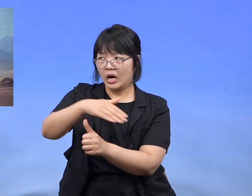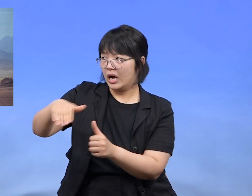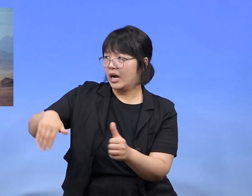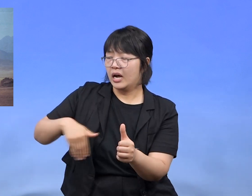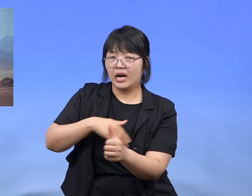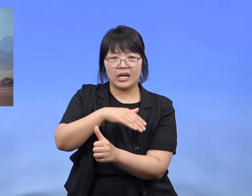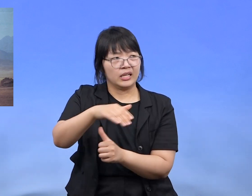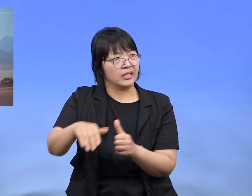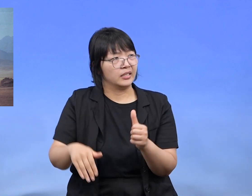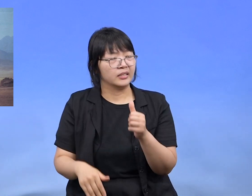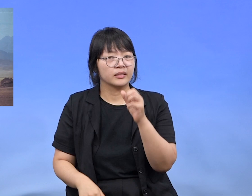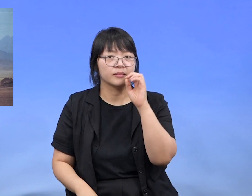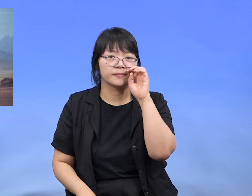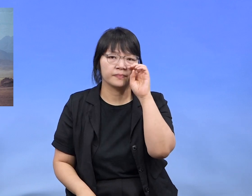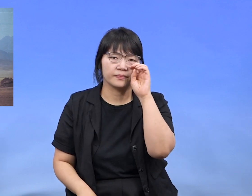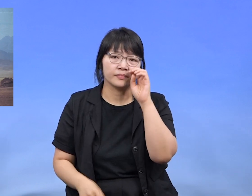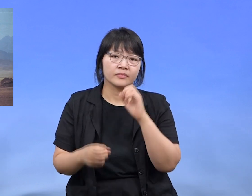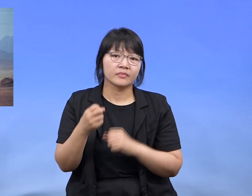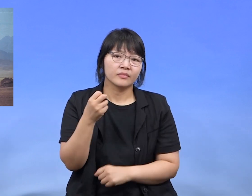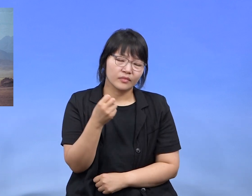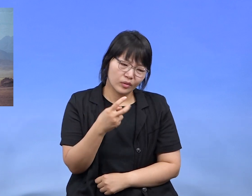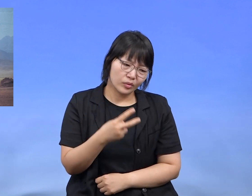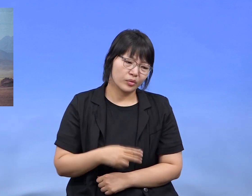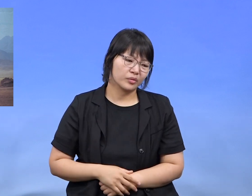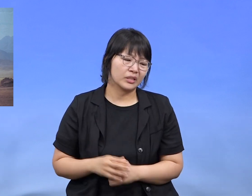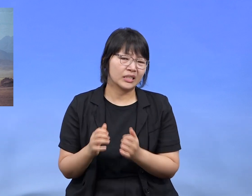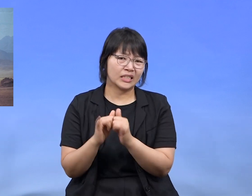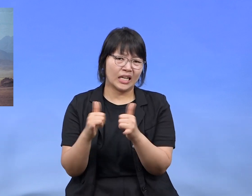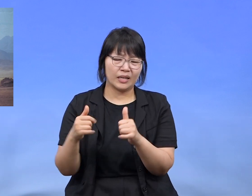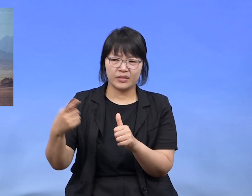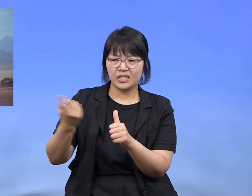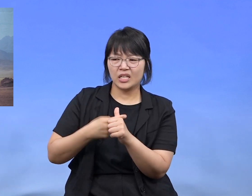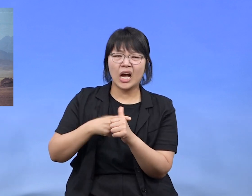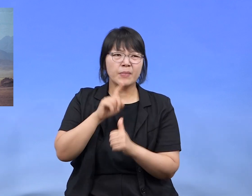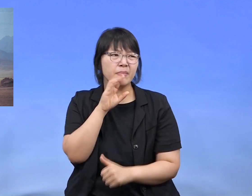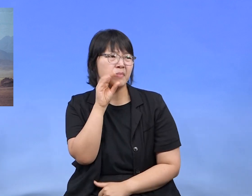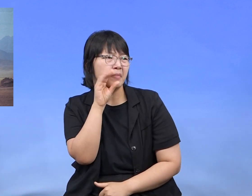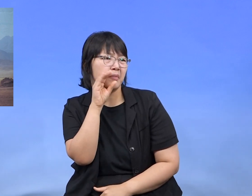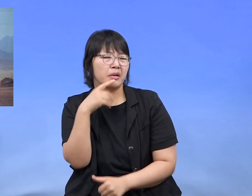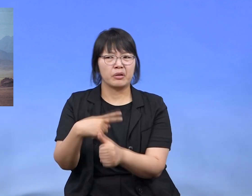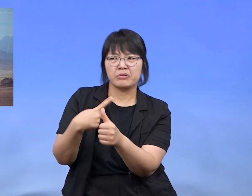그렇고요. 그리고 얼마나 사람들이 욕을 많이 하는지 몰라요.